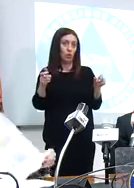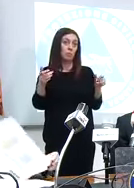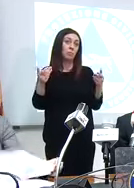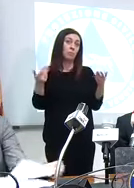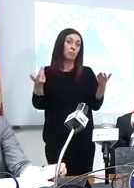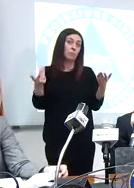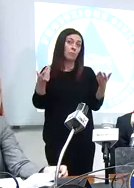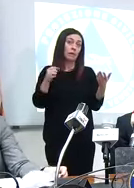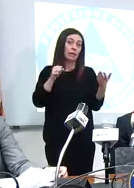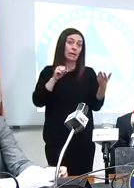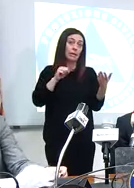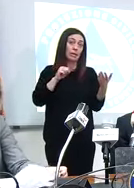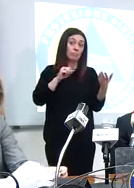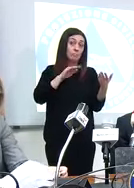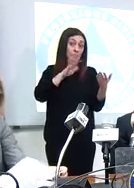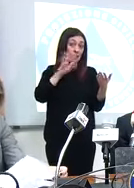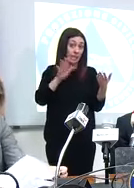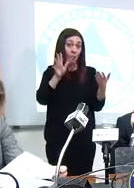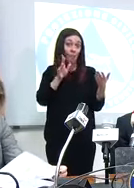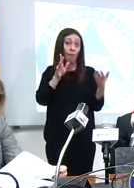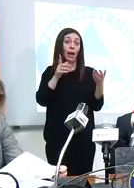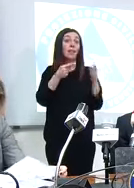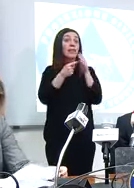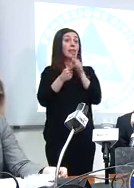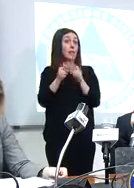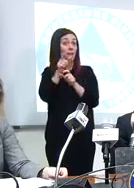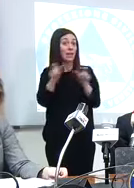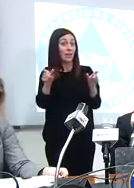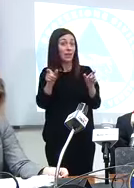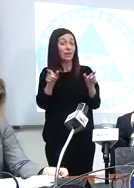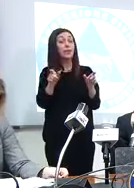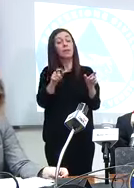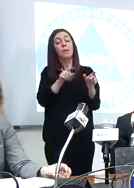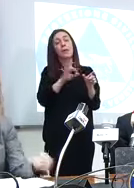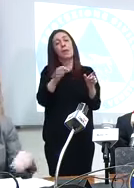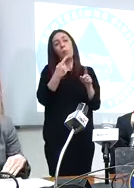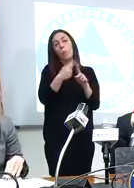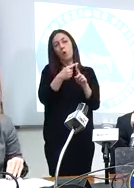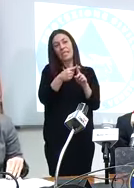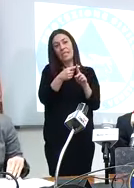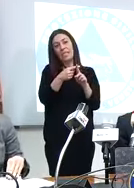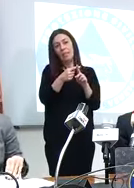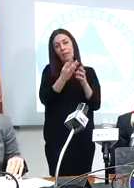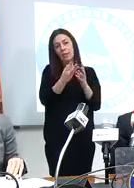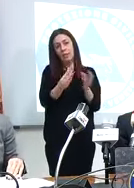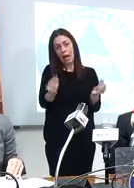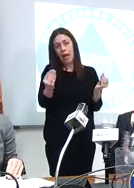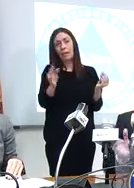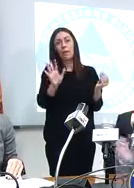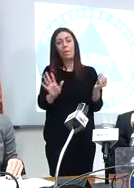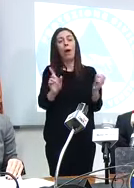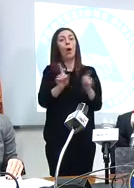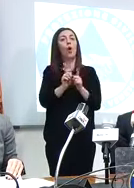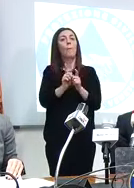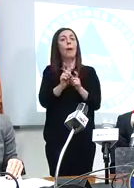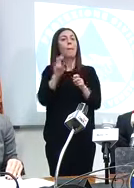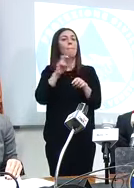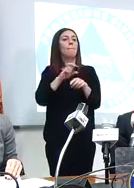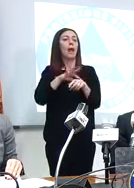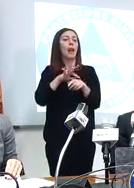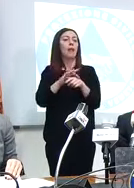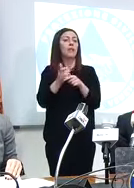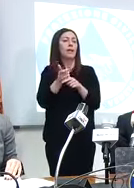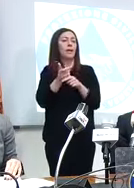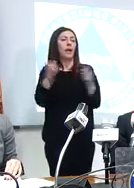che non ci siano malati gravi tra i dipendenti, ma semplicemente un numero di positivi, che è quello che noi troviamo sul territorio